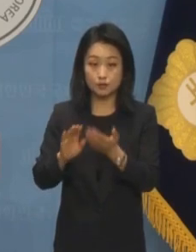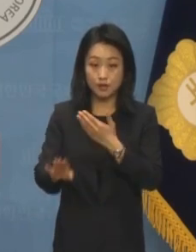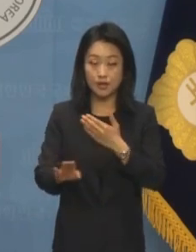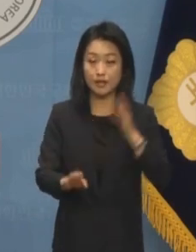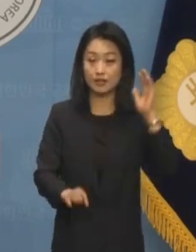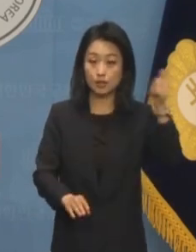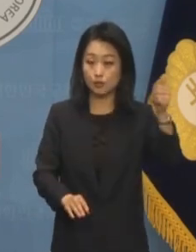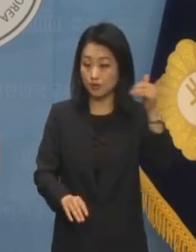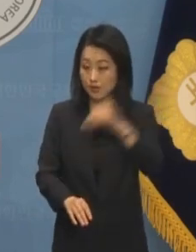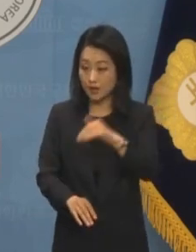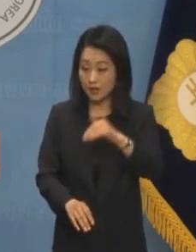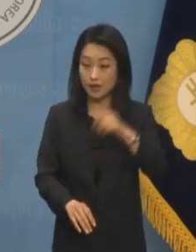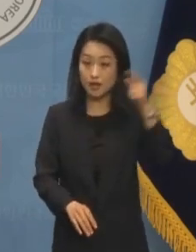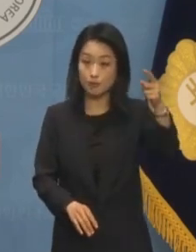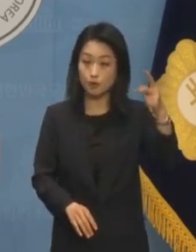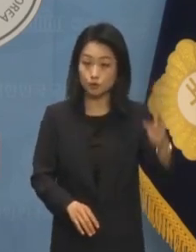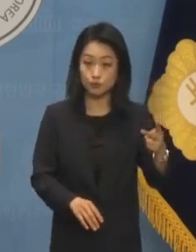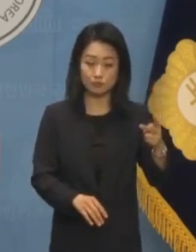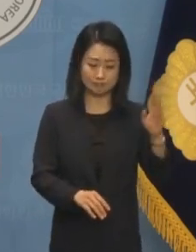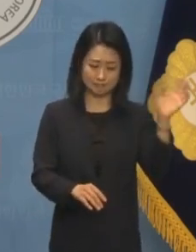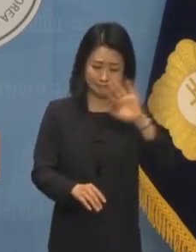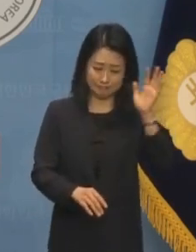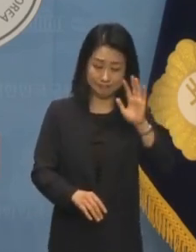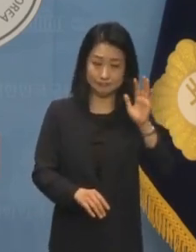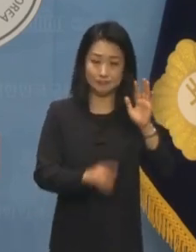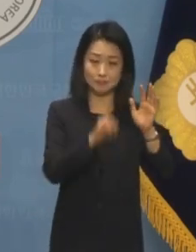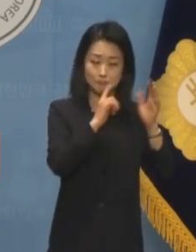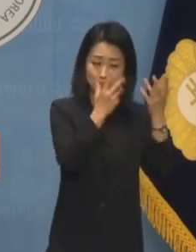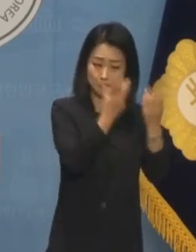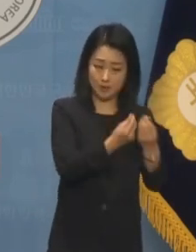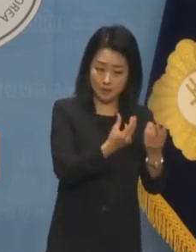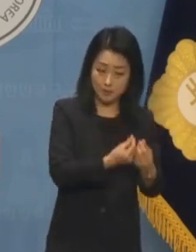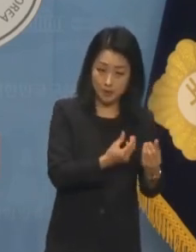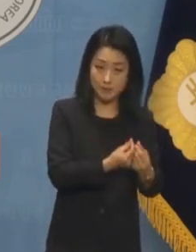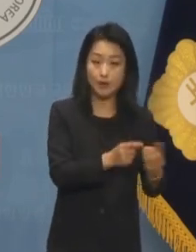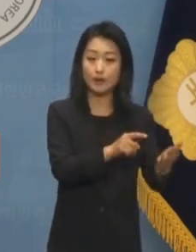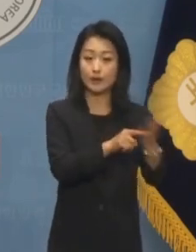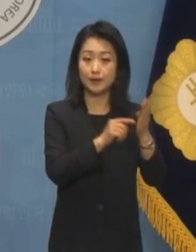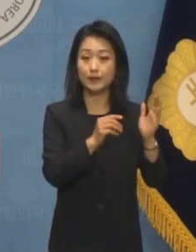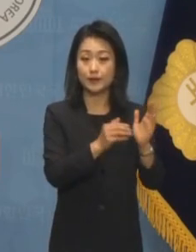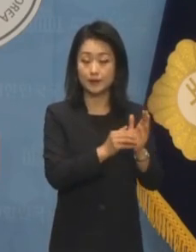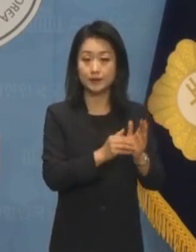인용은 잡음 운운하며 파렴치한 변명을 늘어놓고 있습니다.